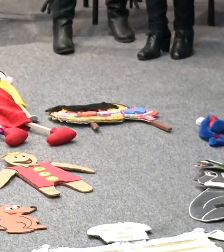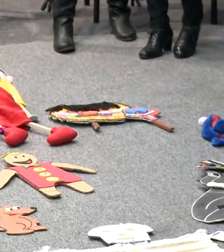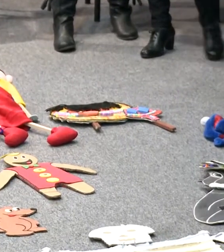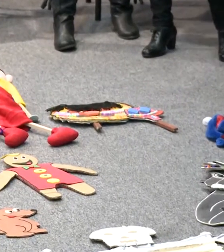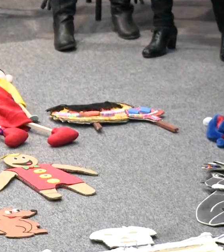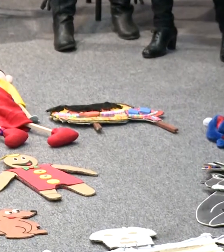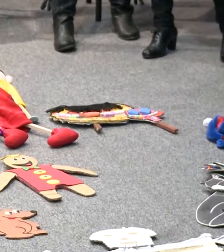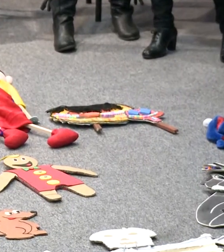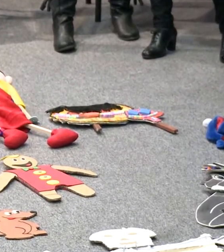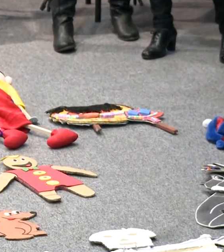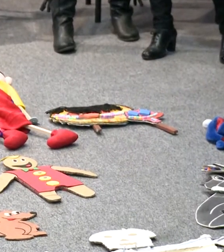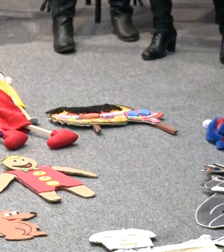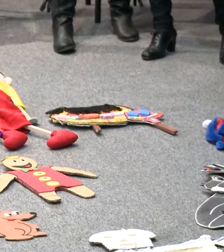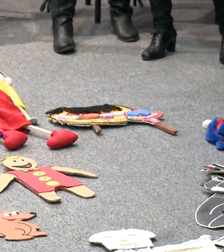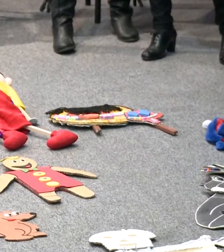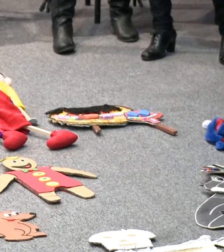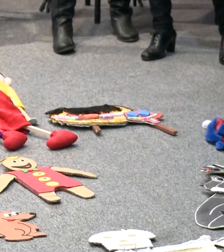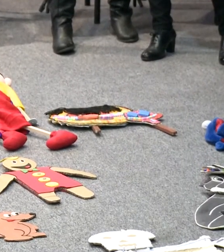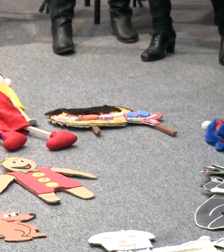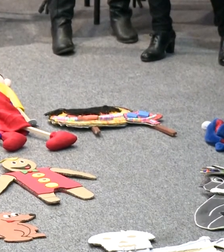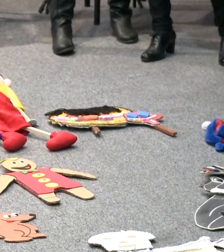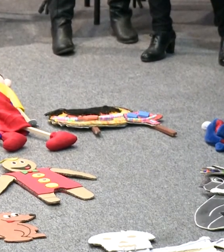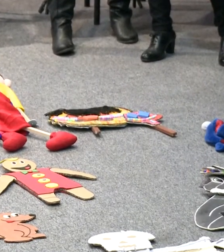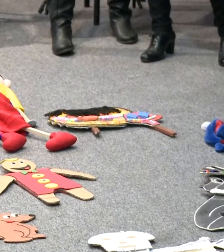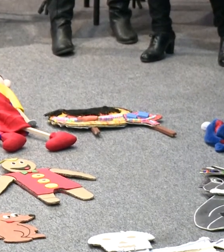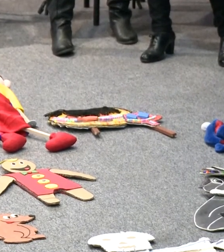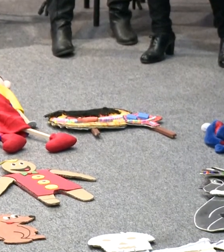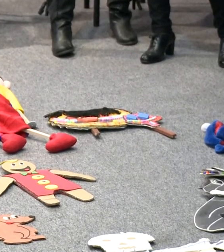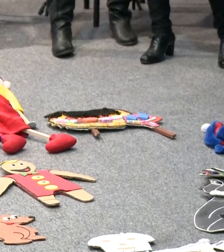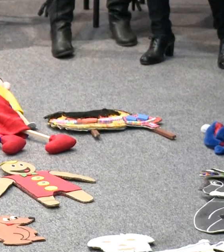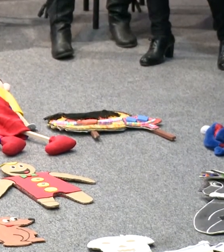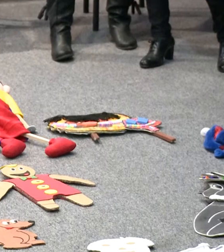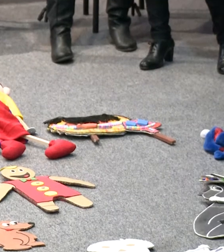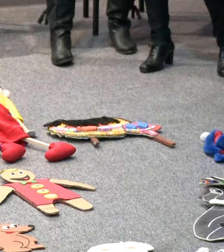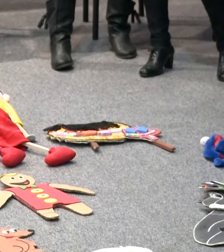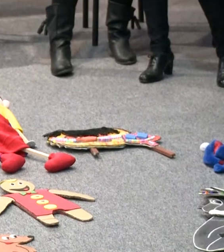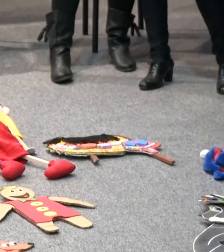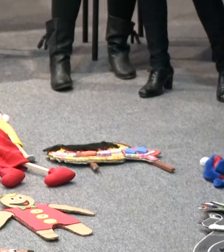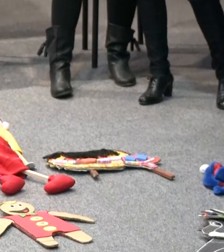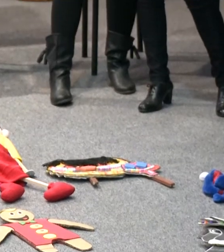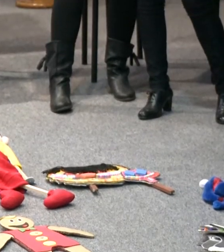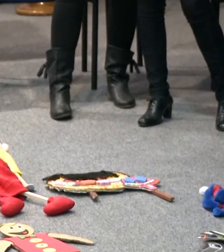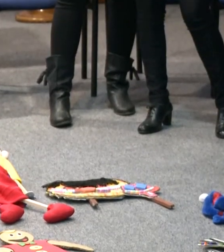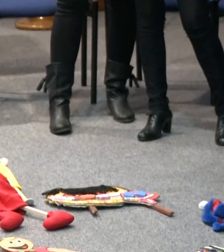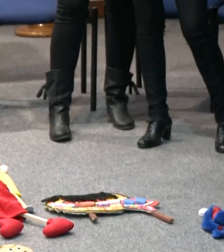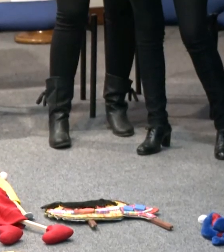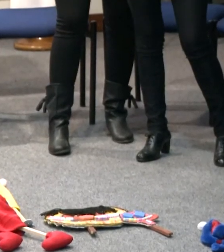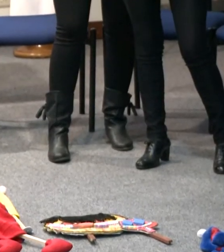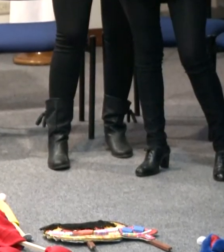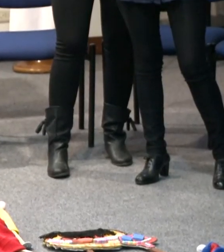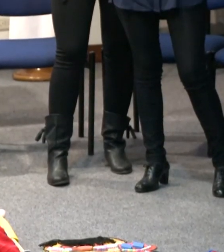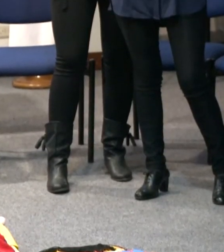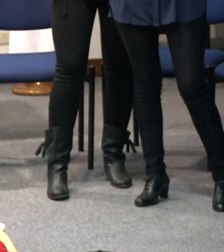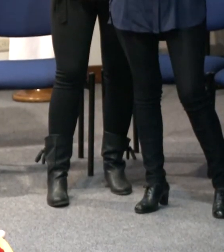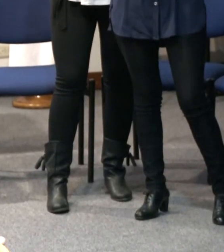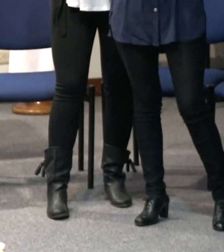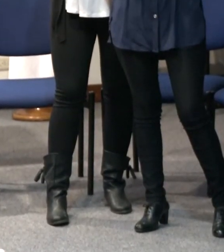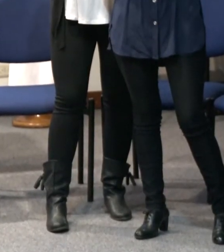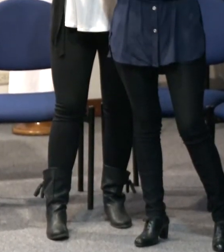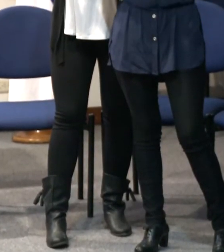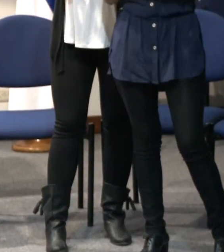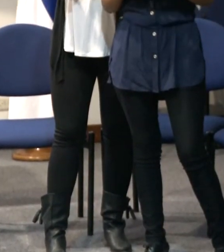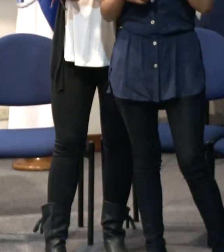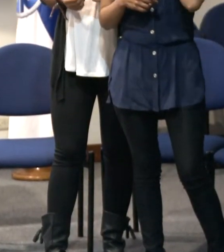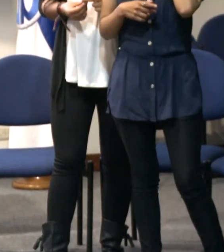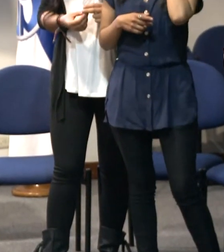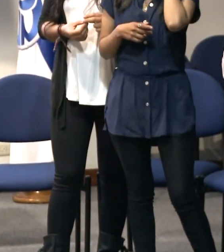personajes fueron, los fuimos adaptando, entonces ya no eran solamente con texturas, sino que les comenzamos a poner tela. ¿Por qué? Porque nos dimos cuenta